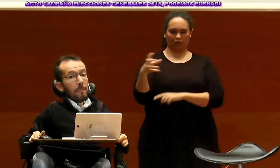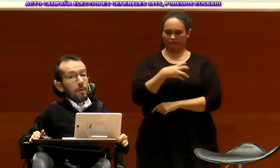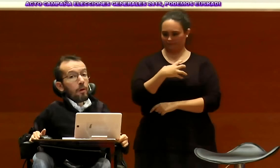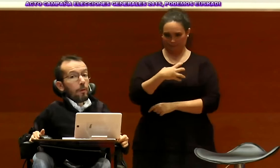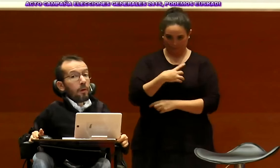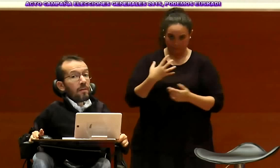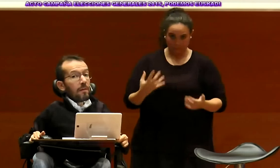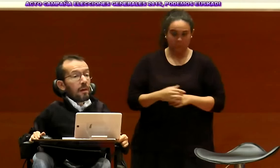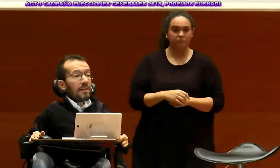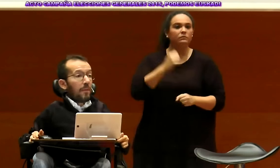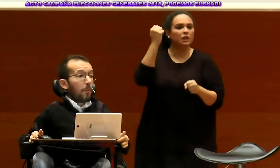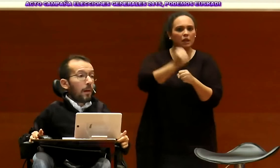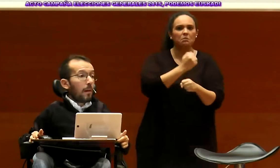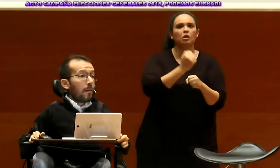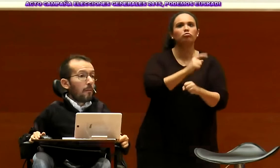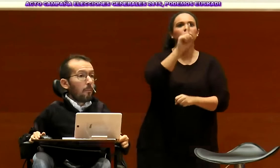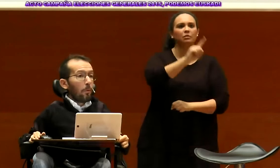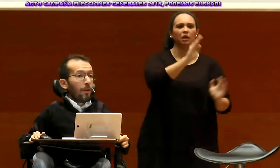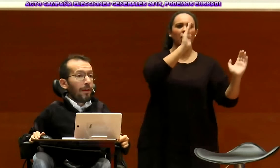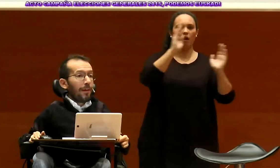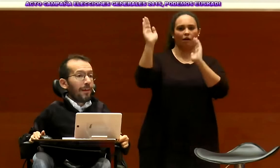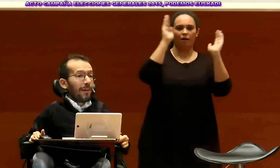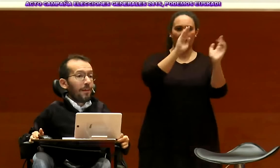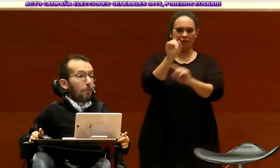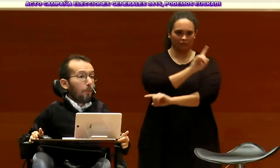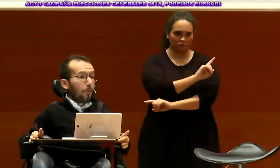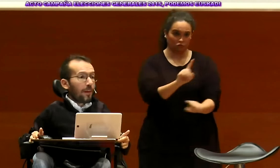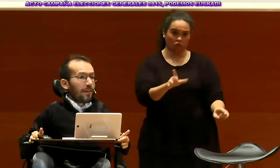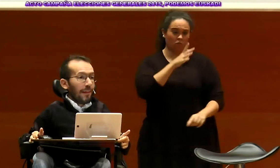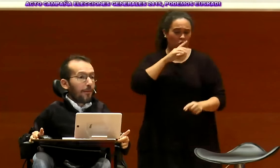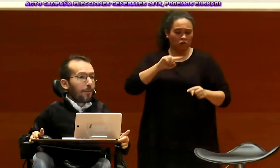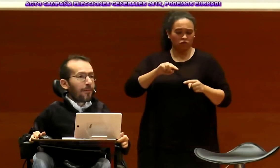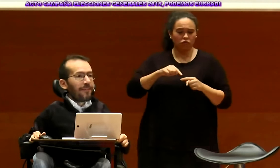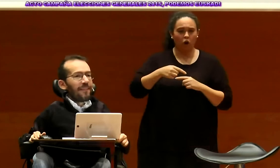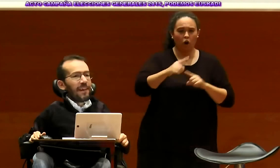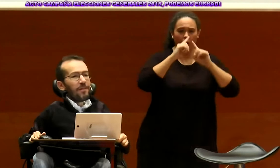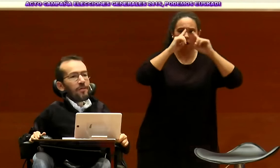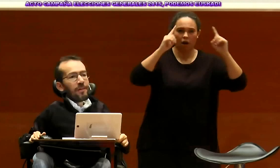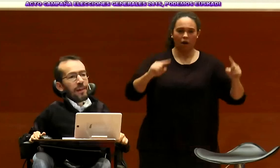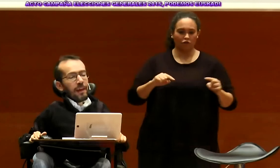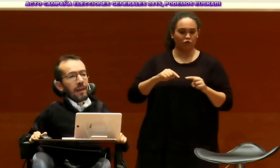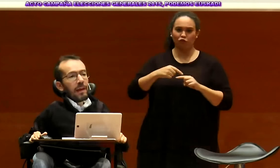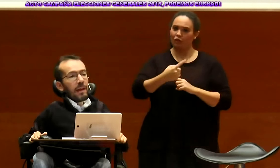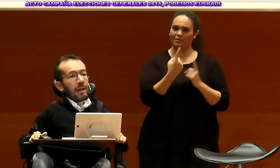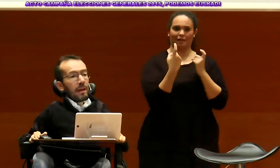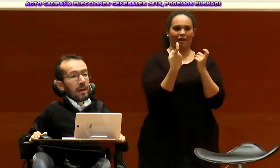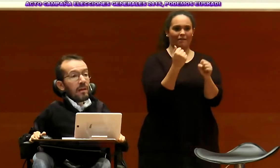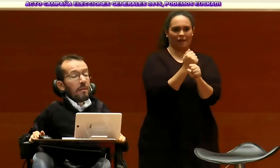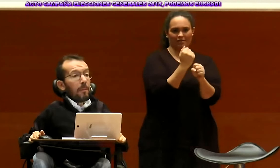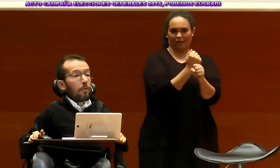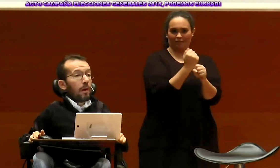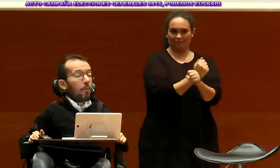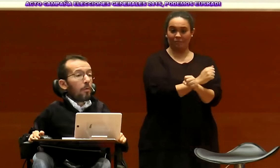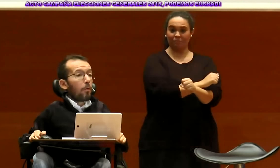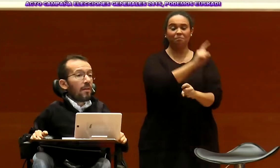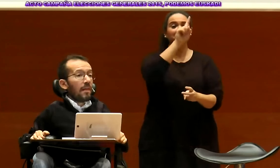es empleo que no es estacional, porque es de todos los días del año, de hecho, y es